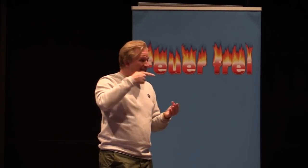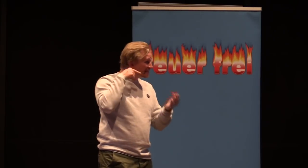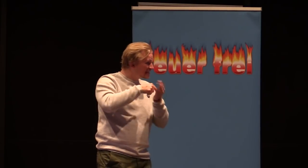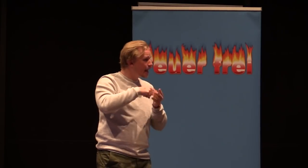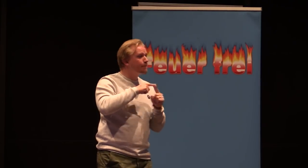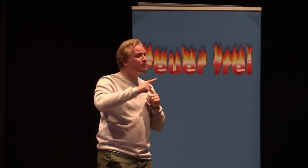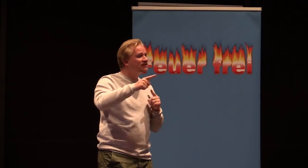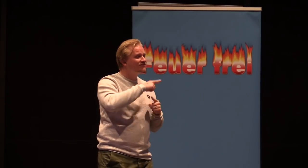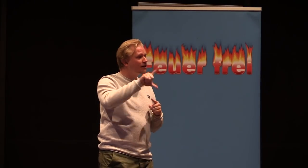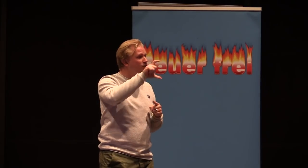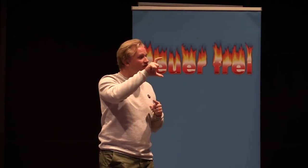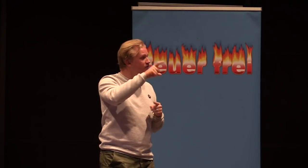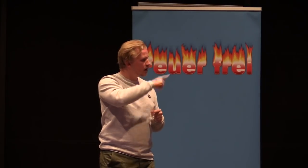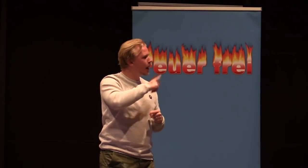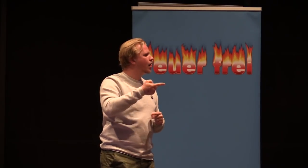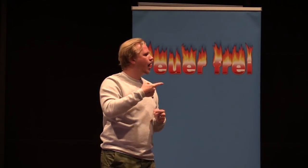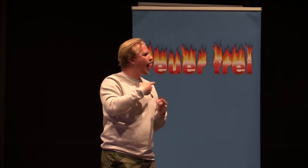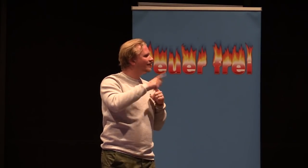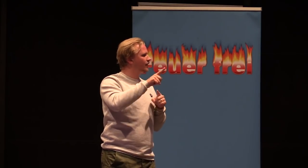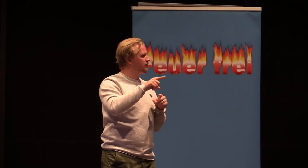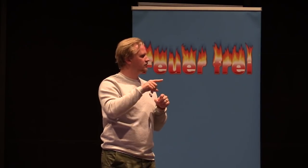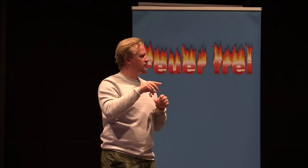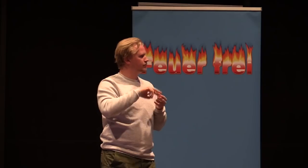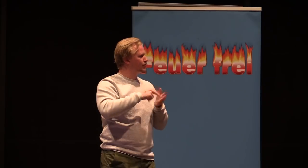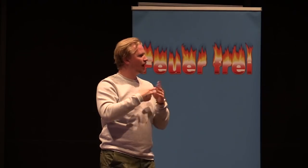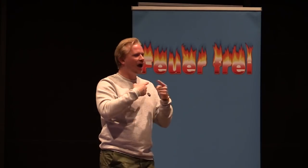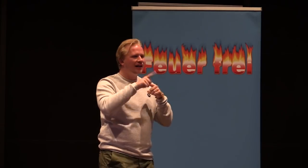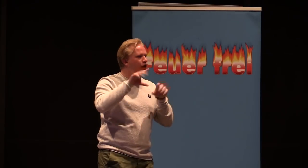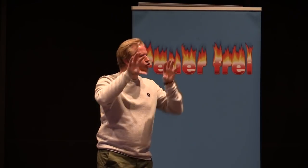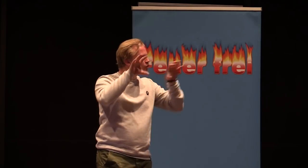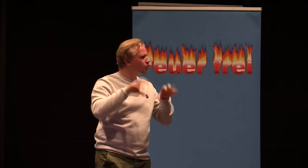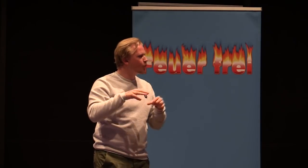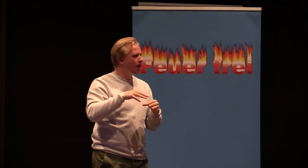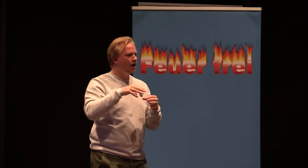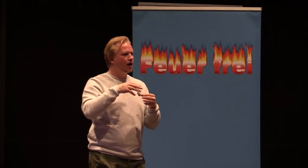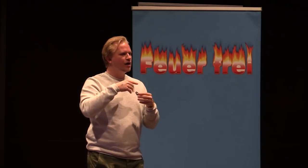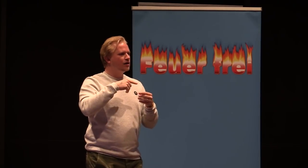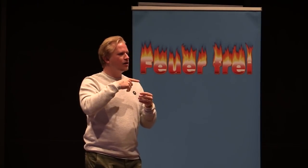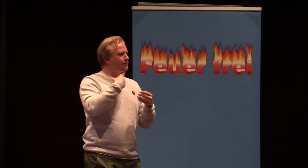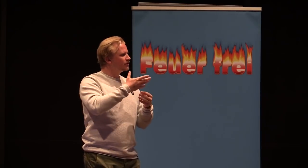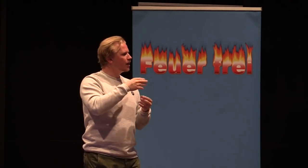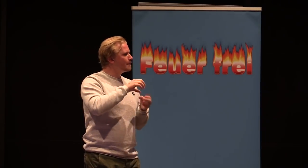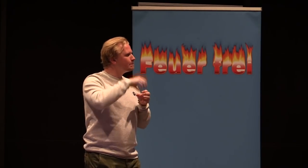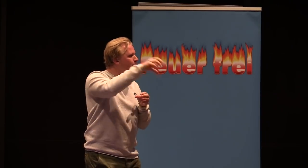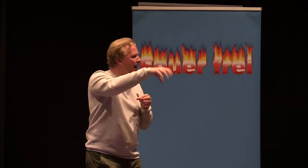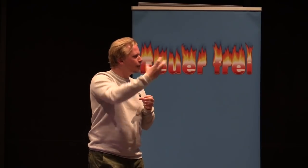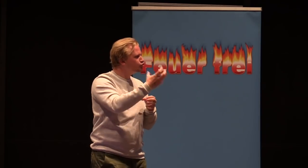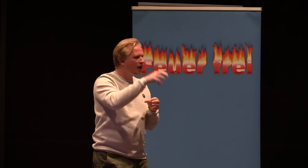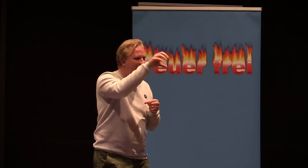100% Untertitel und das ist ein Ziel, das die Leute anspricht. Da fehlt aber meiner Meinung nach so ein gesetztes